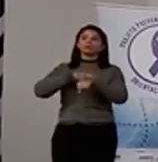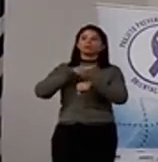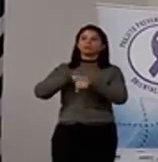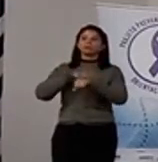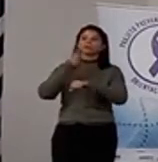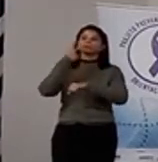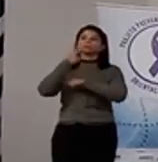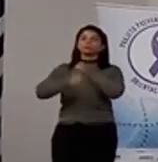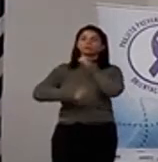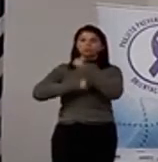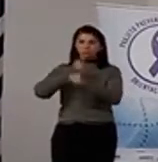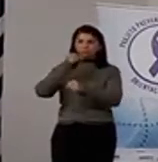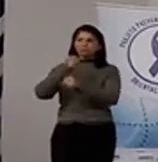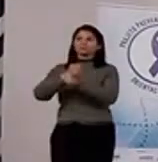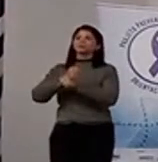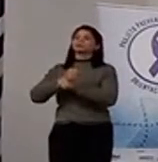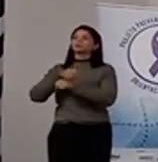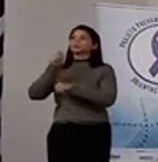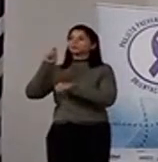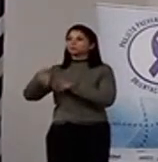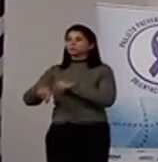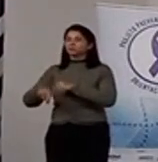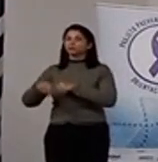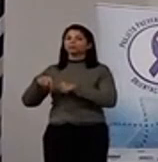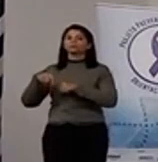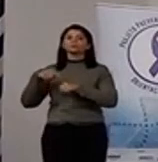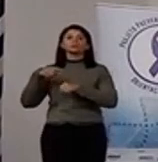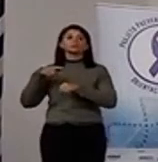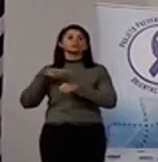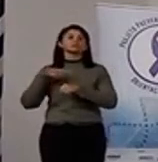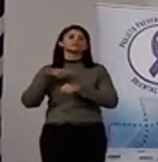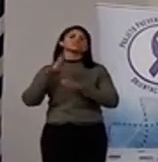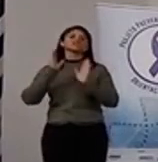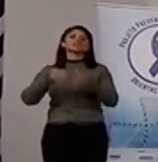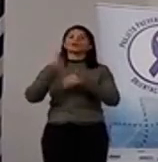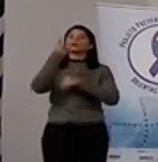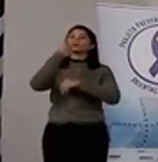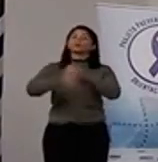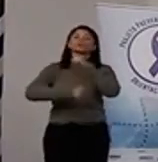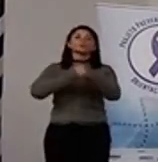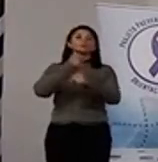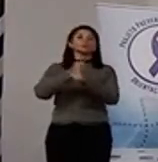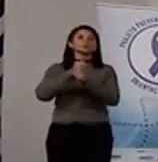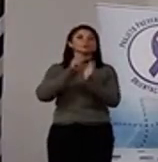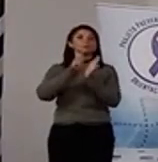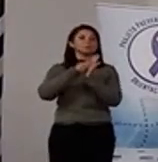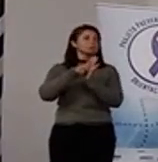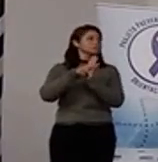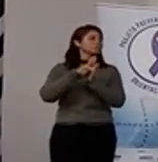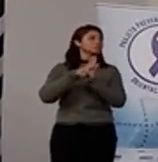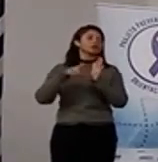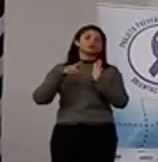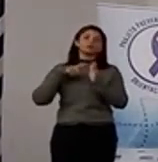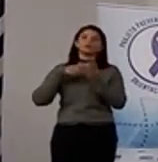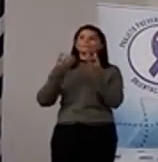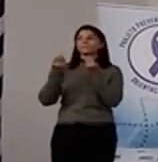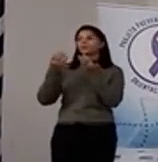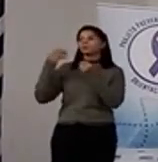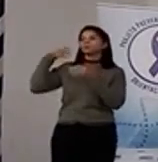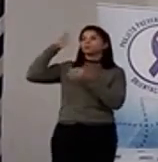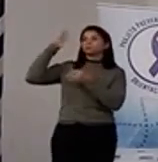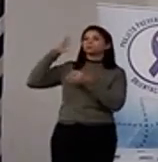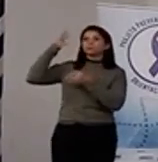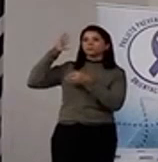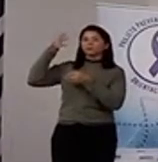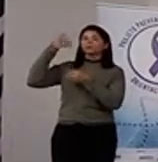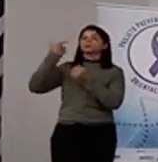anos. Nós estamos completando um ano aí do projeto. Ainda temos muitas palestras, alguns usuários